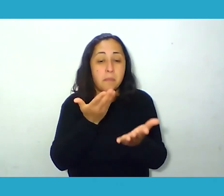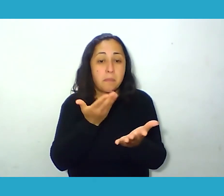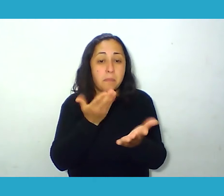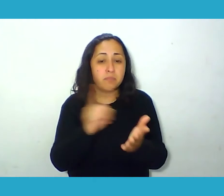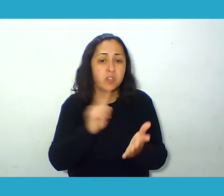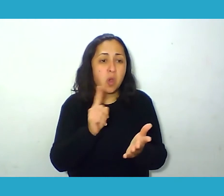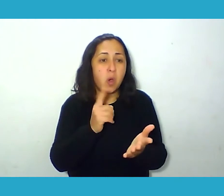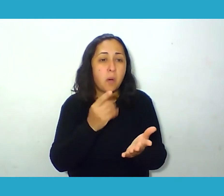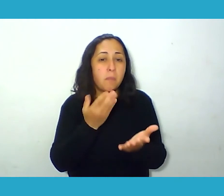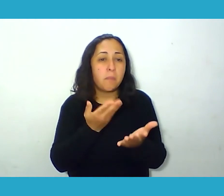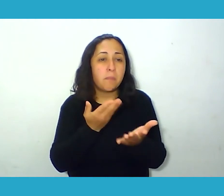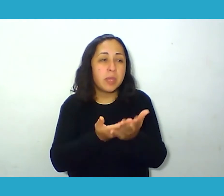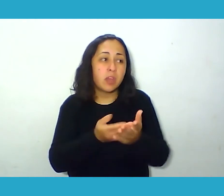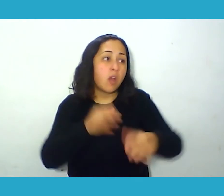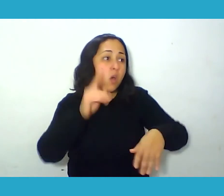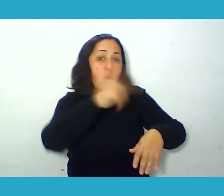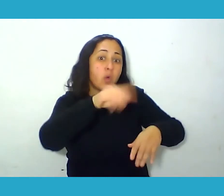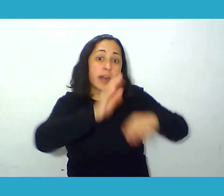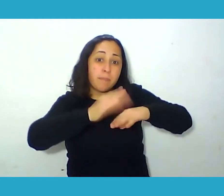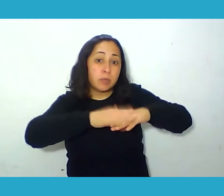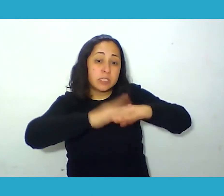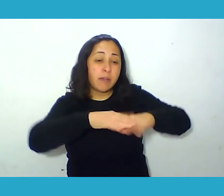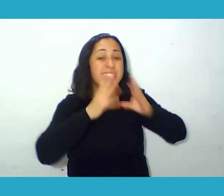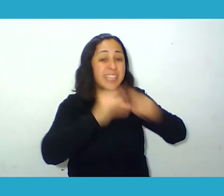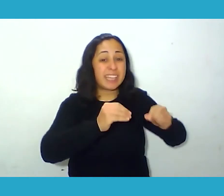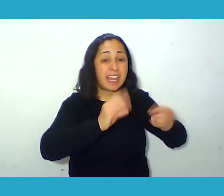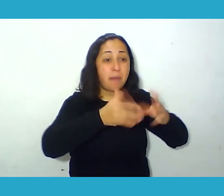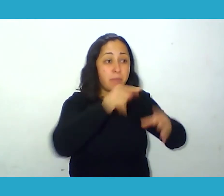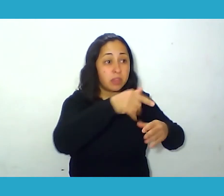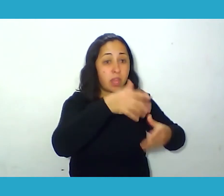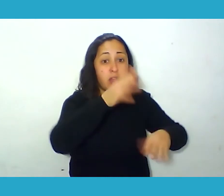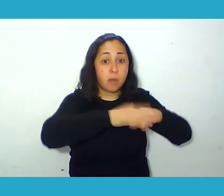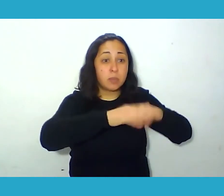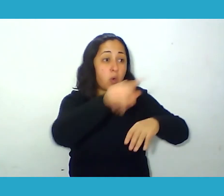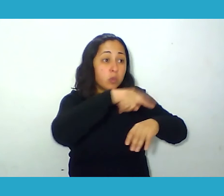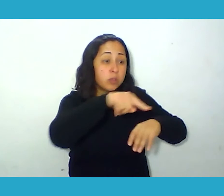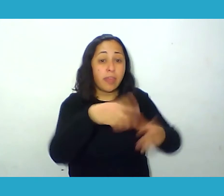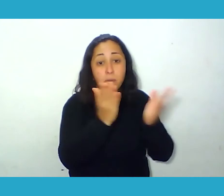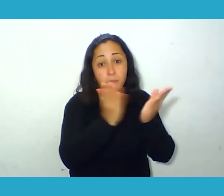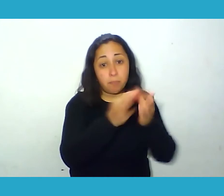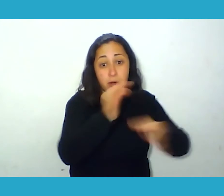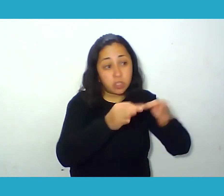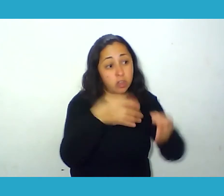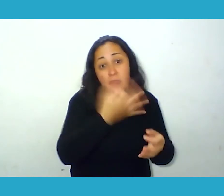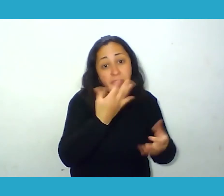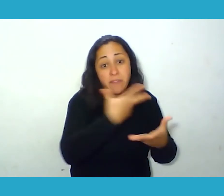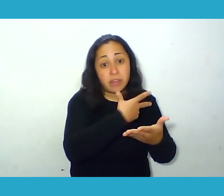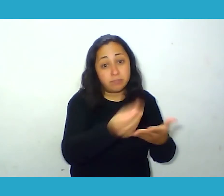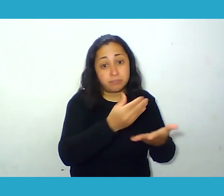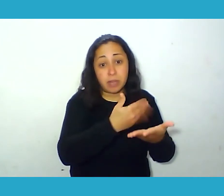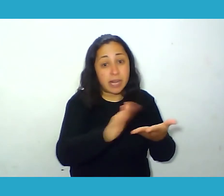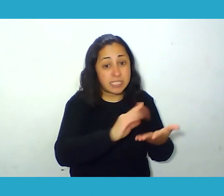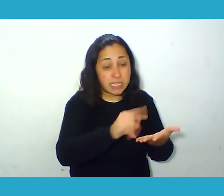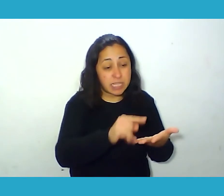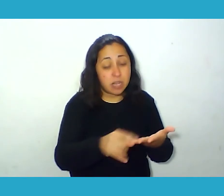No solicita, dice, sino que es responsabilidad de la Secretaría de Ambiente rechazar este proyecto por lo expuesto y lo que se va a seguir